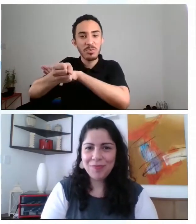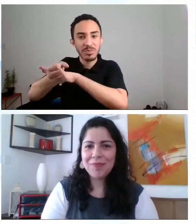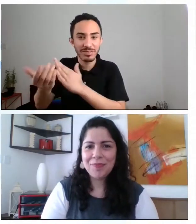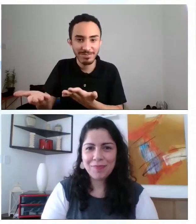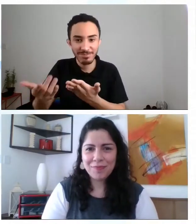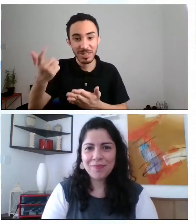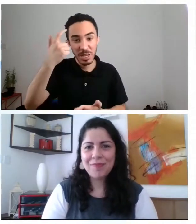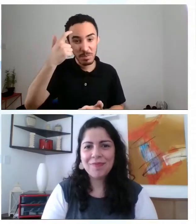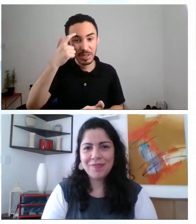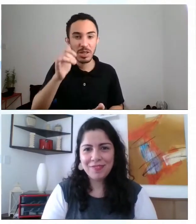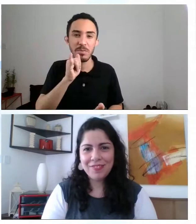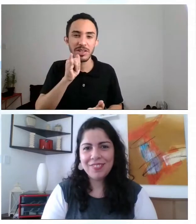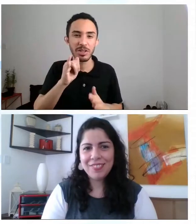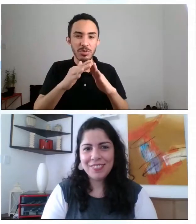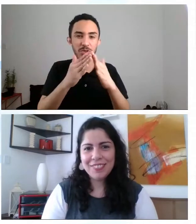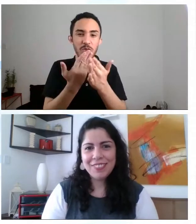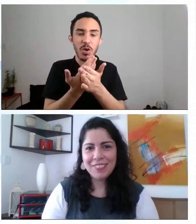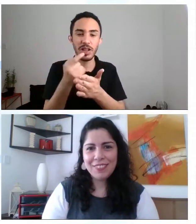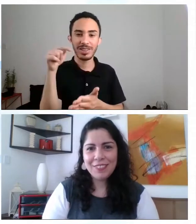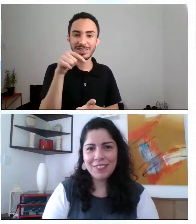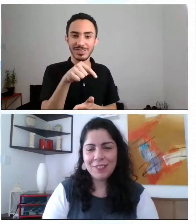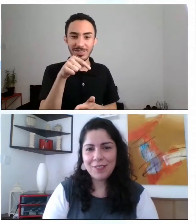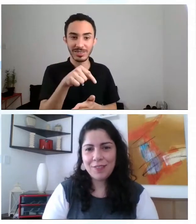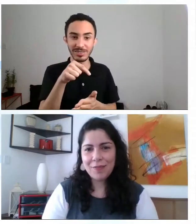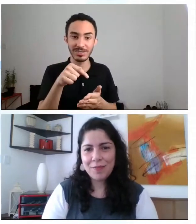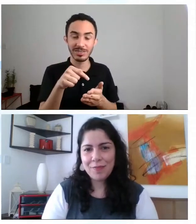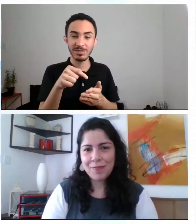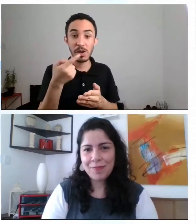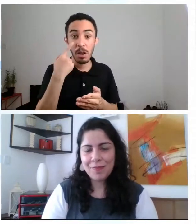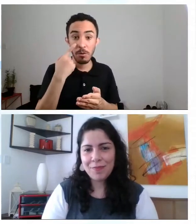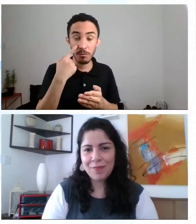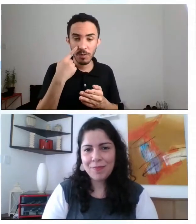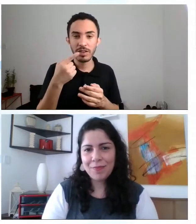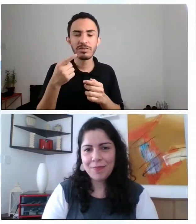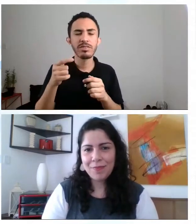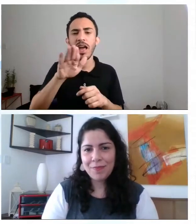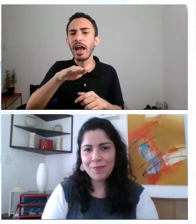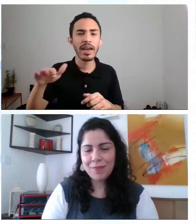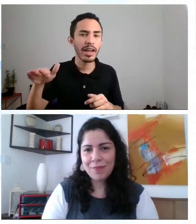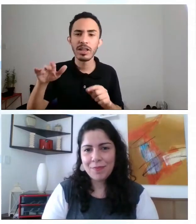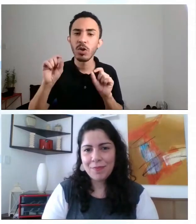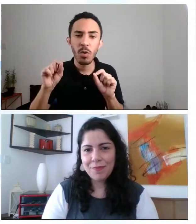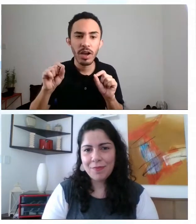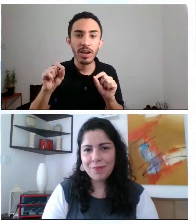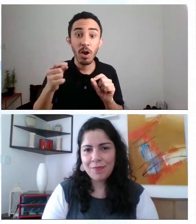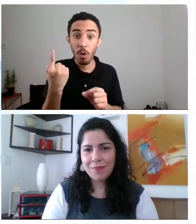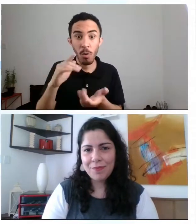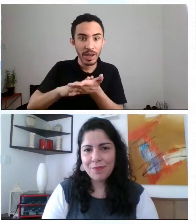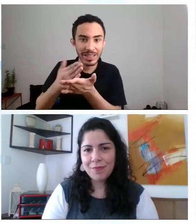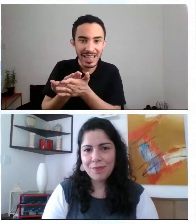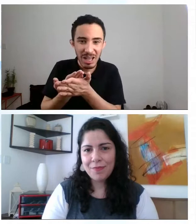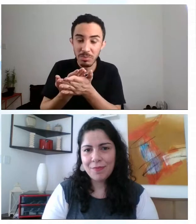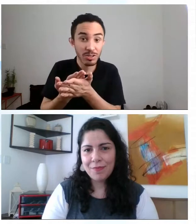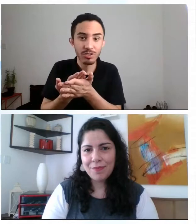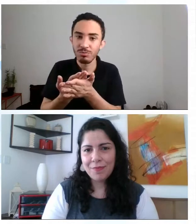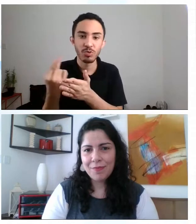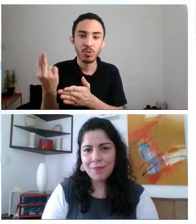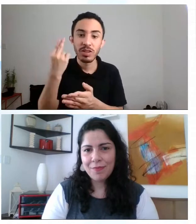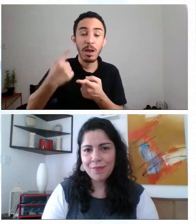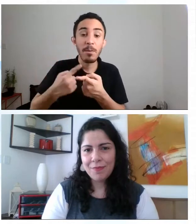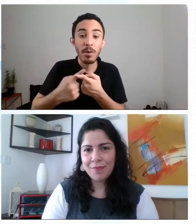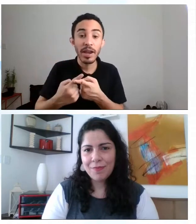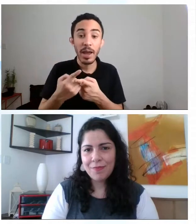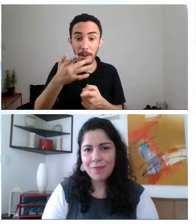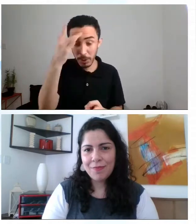de repente, numa escola, esse horário de exposição dessa criança vai ser grande, então um intérprete só não vai dar conta. Então, às vezes, para